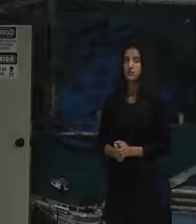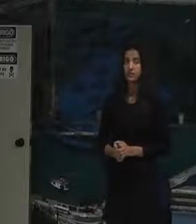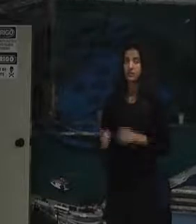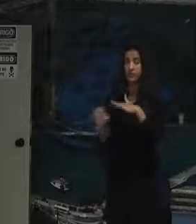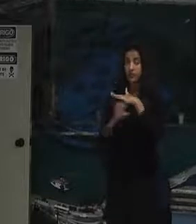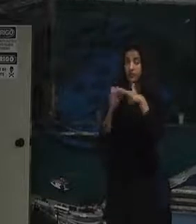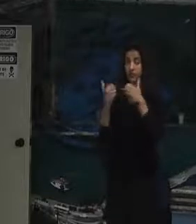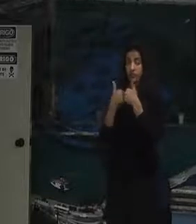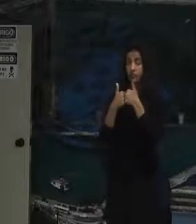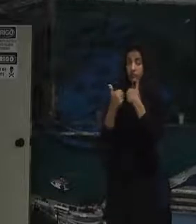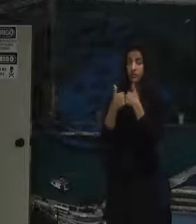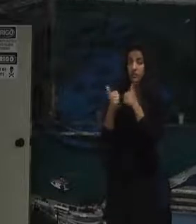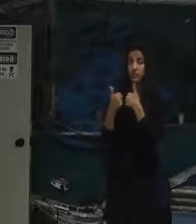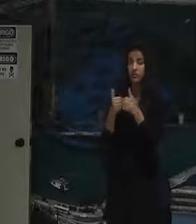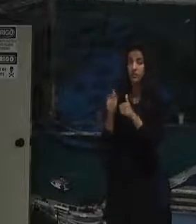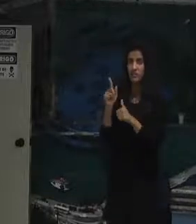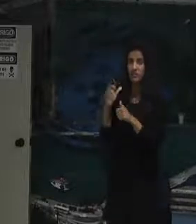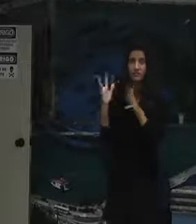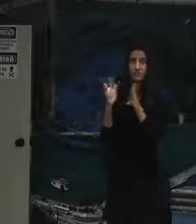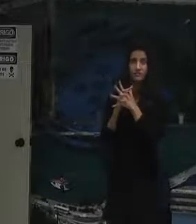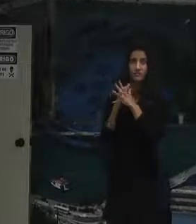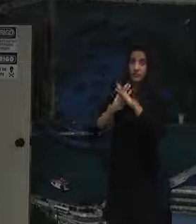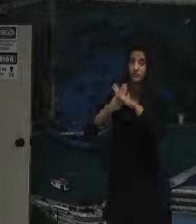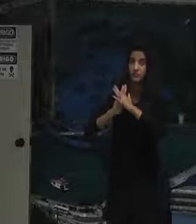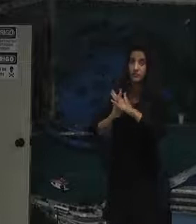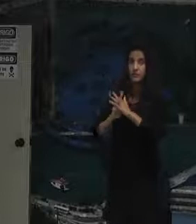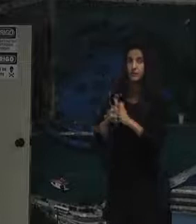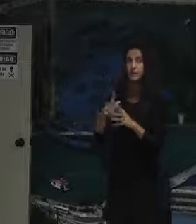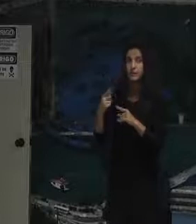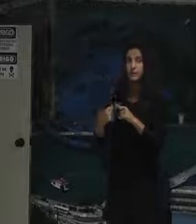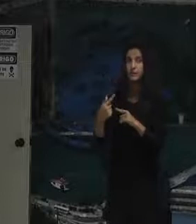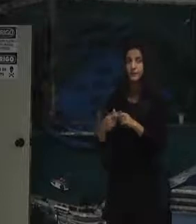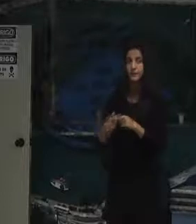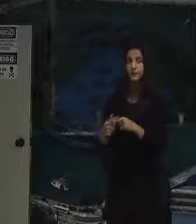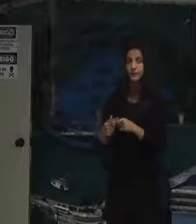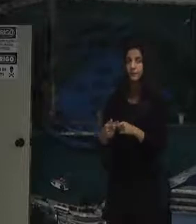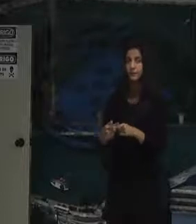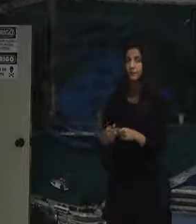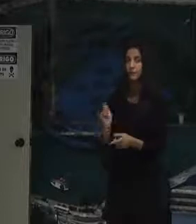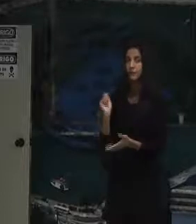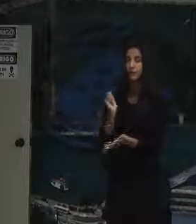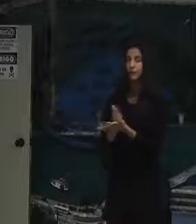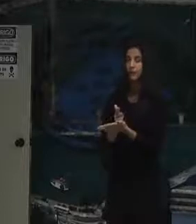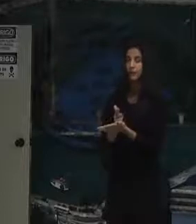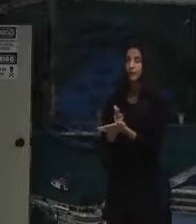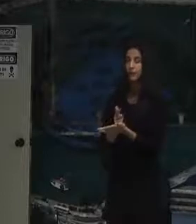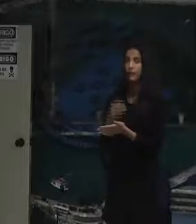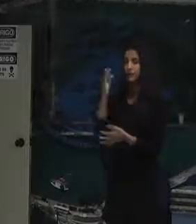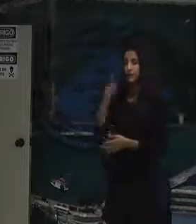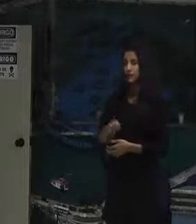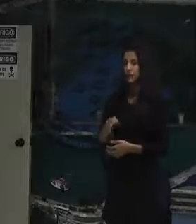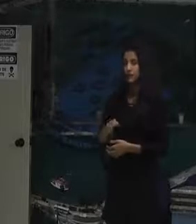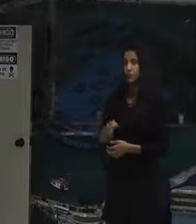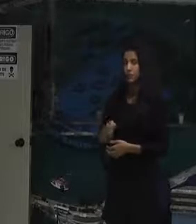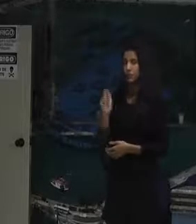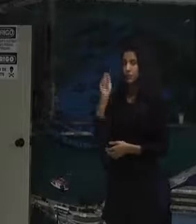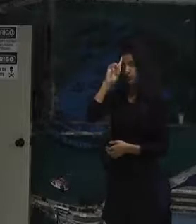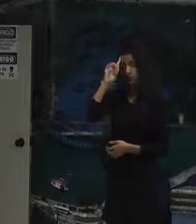para mim também, ela paga o que querem. Porque realmente ela paga aquilo de passagem que é registrado